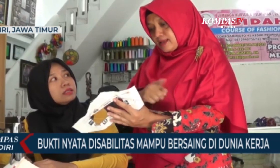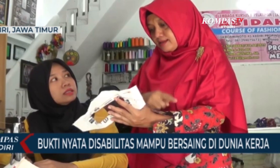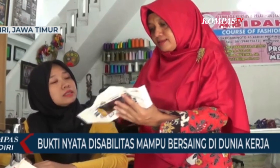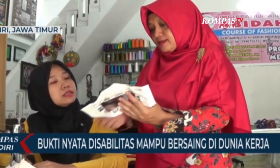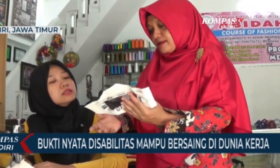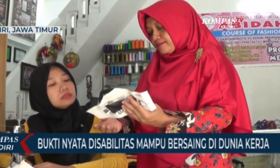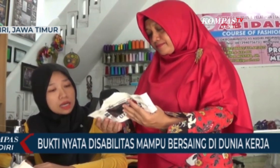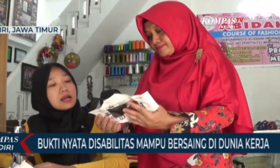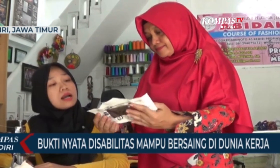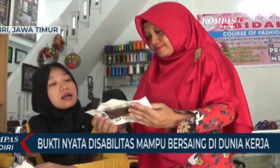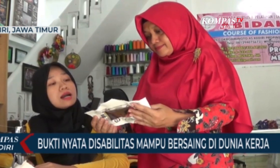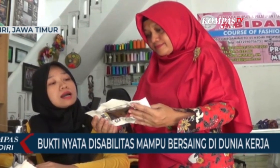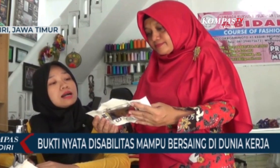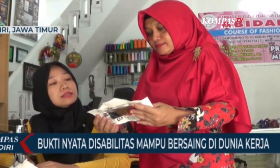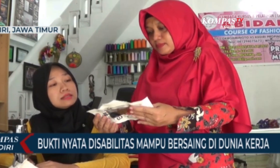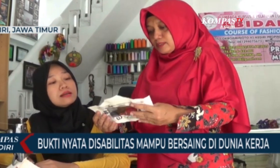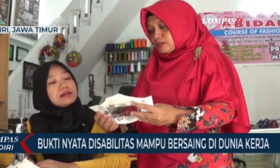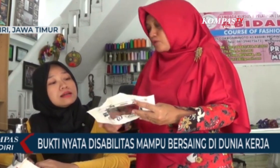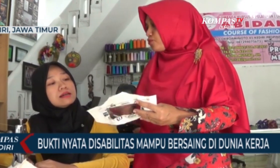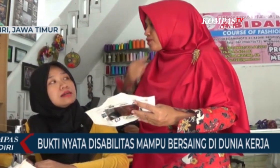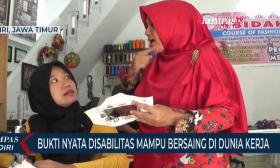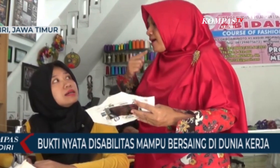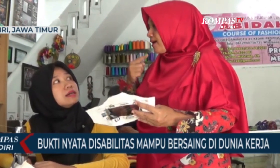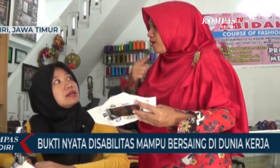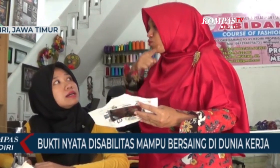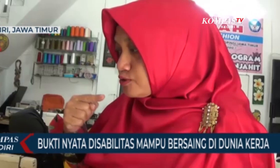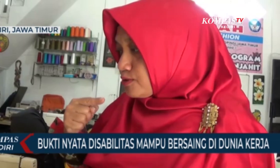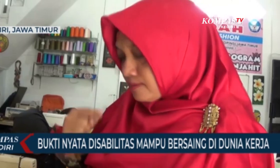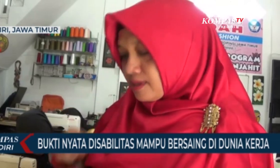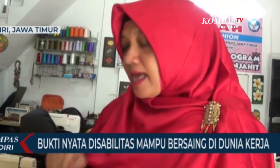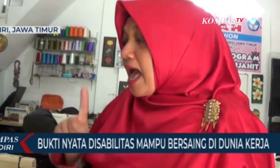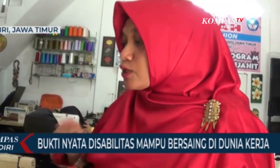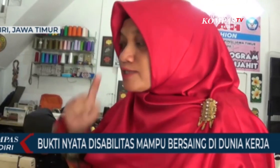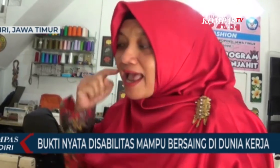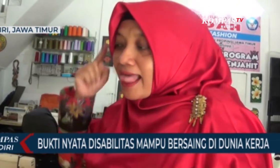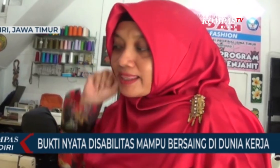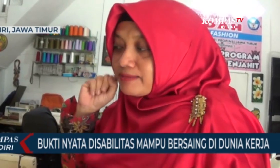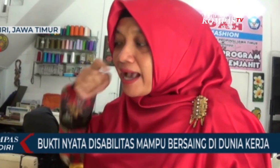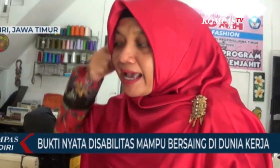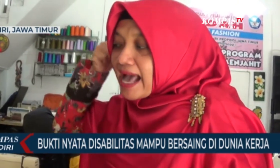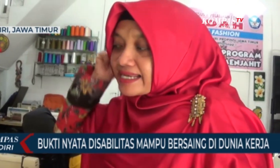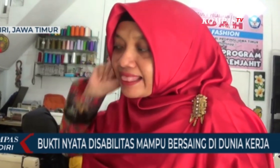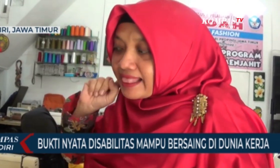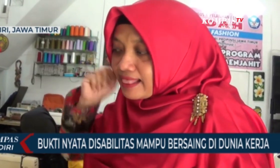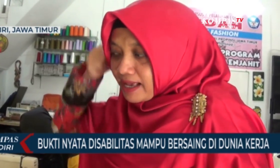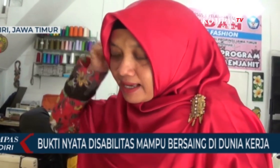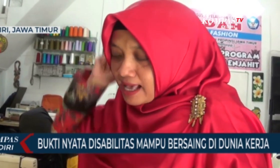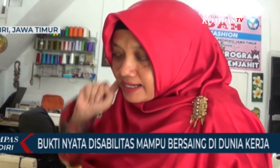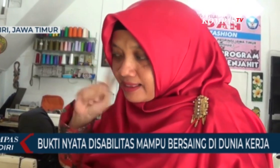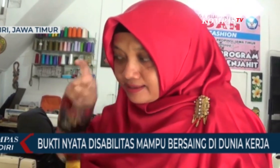ini berkomunikasi dengan bahasa isyarat hal itu dilakukan karena para pekerja ini merupakan penyandang disabilitas yang memiliki